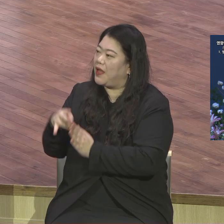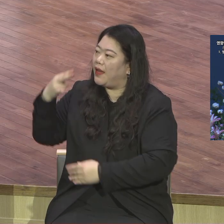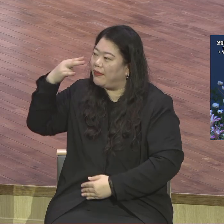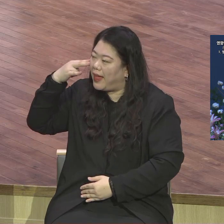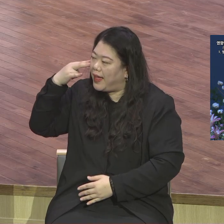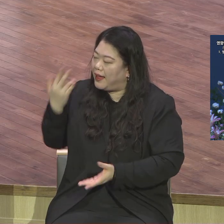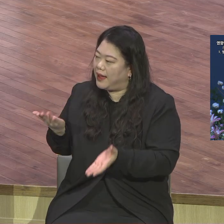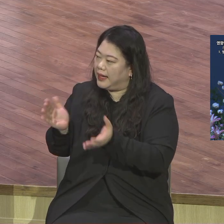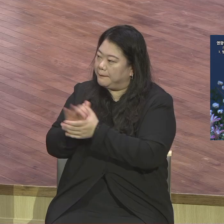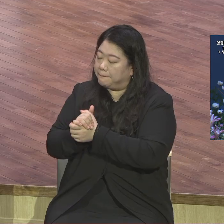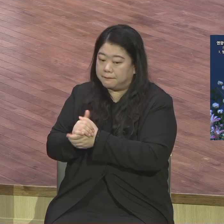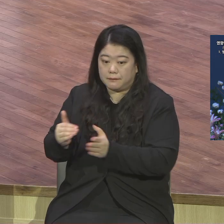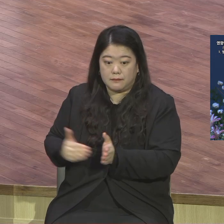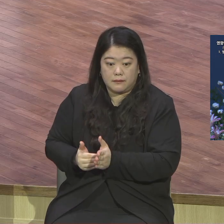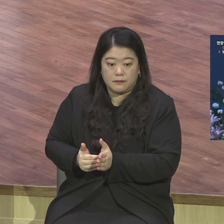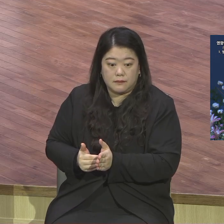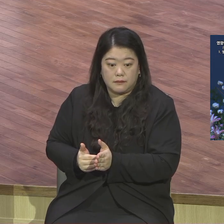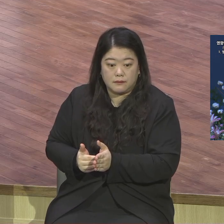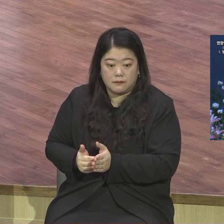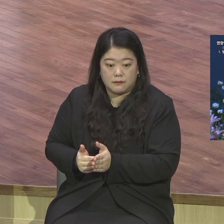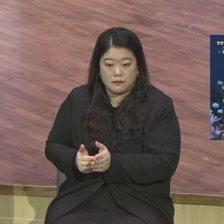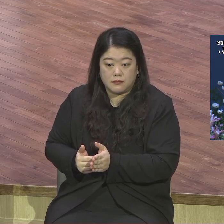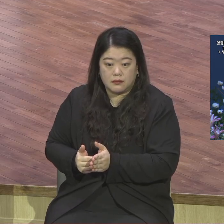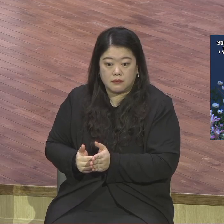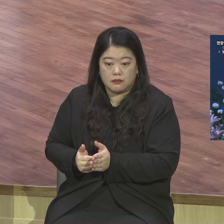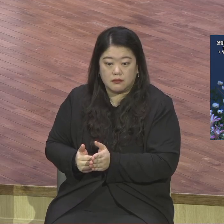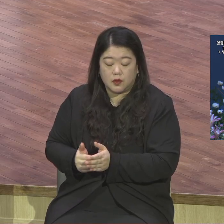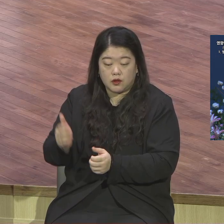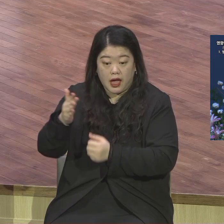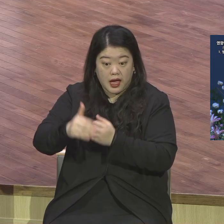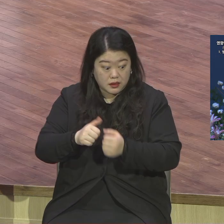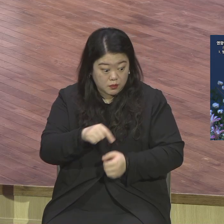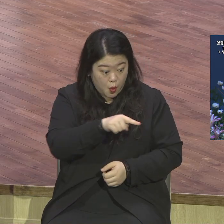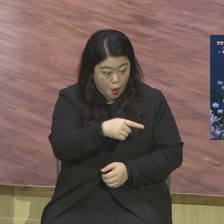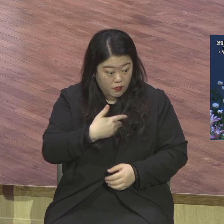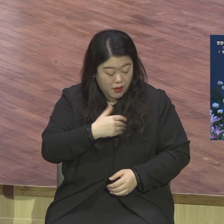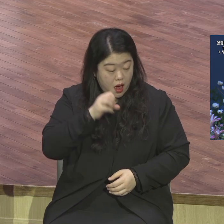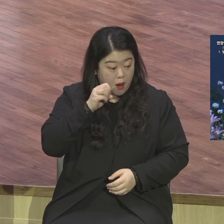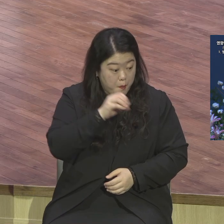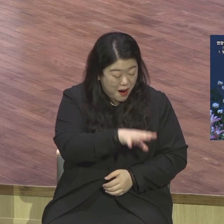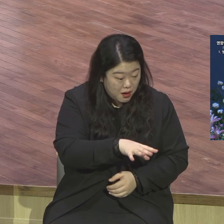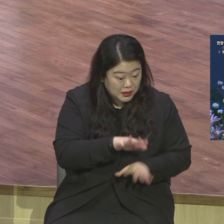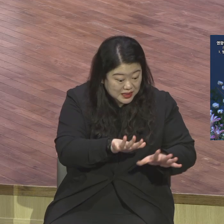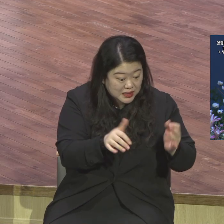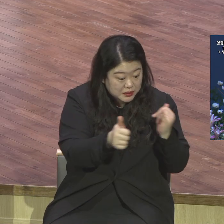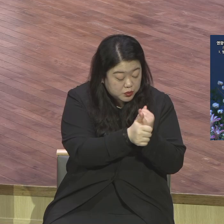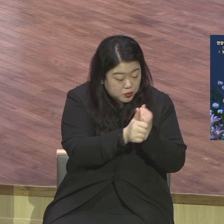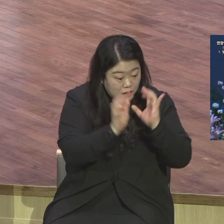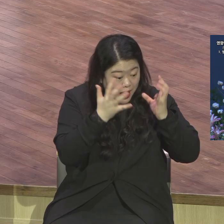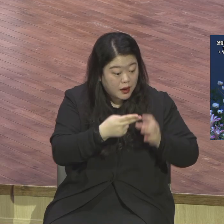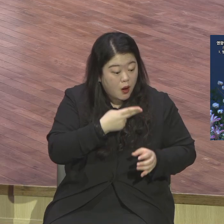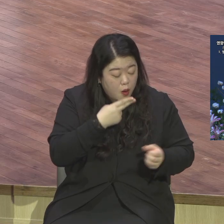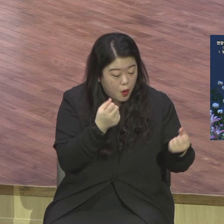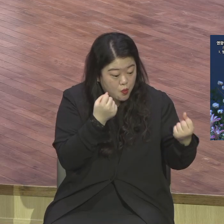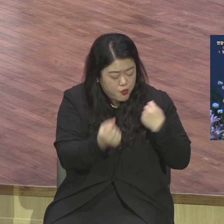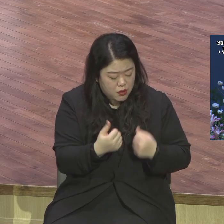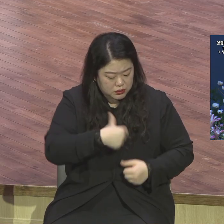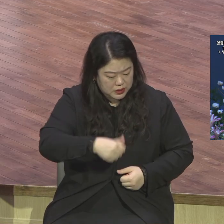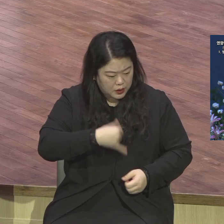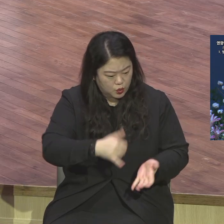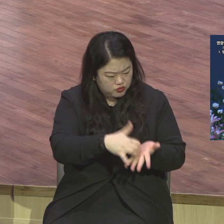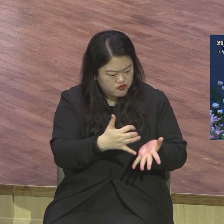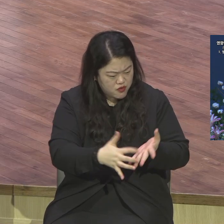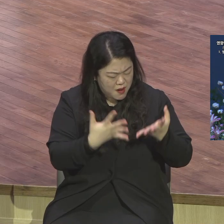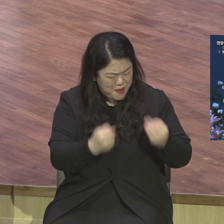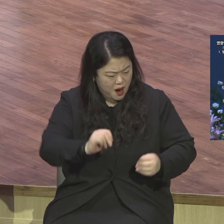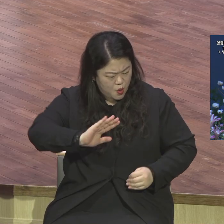하나님께서 그것을 믿는 그것을 의로 여기셨다. 아브라함이 믿음으로 어렵다 하심을 받았다는 것입니다. 그런데